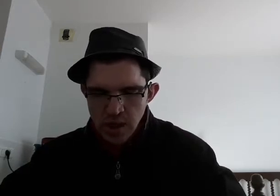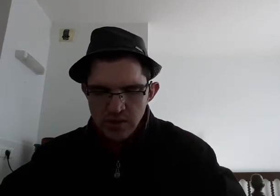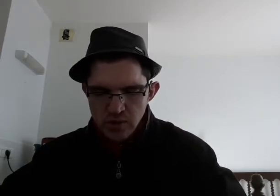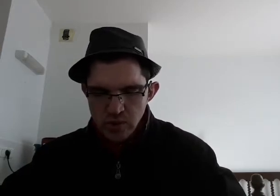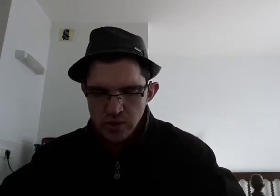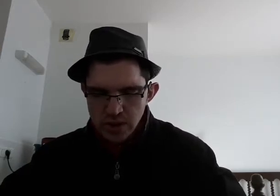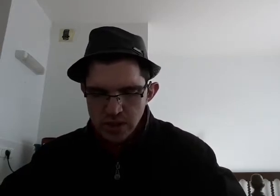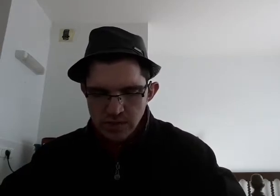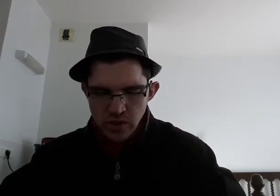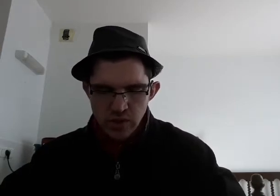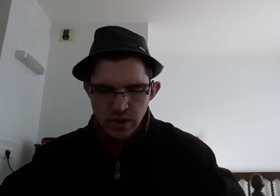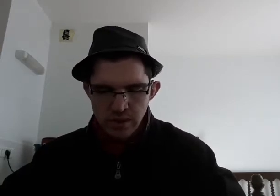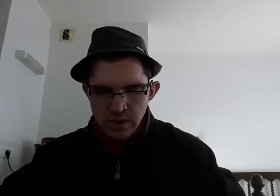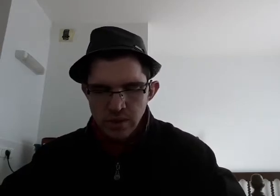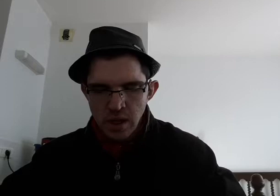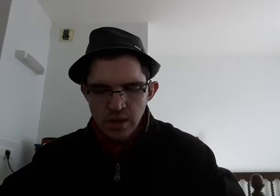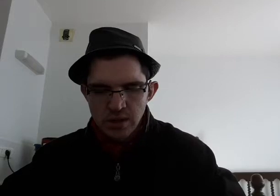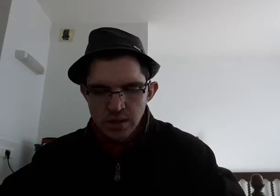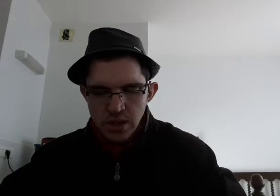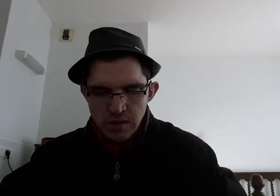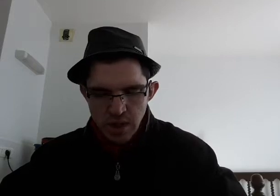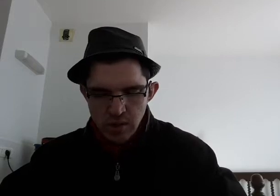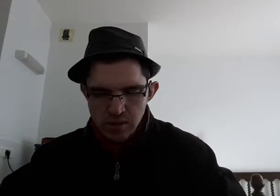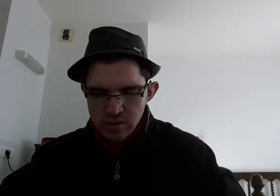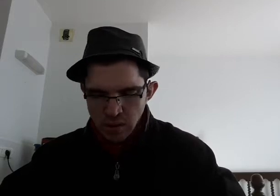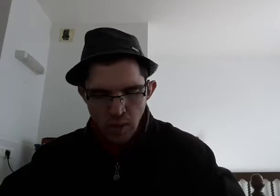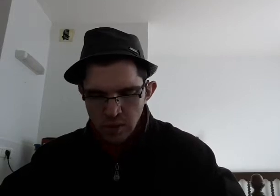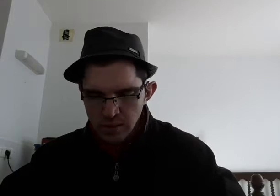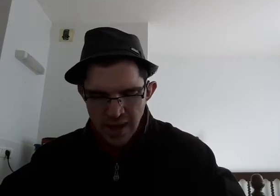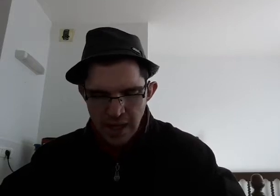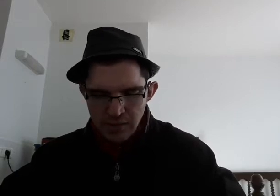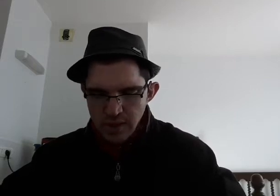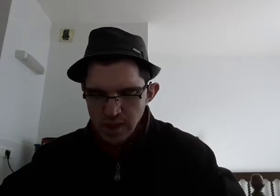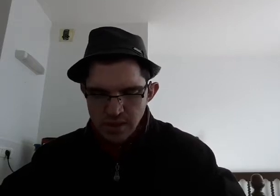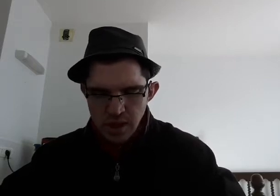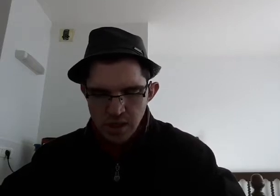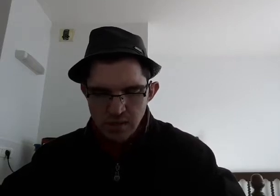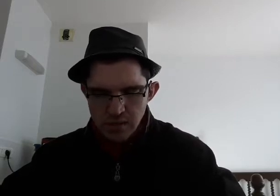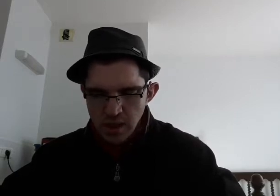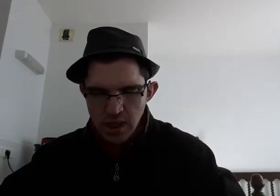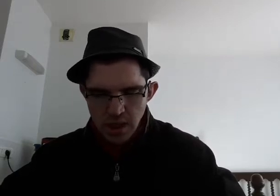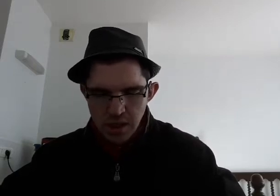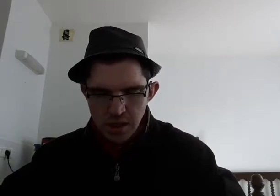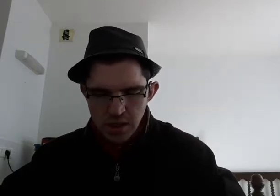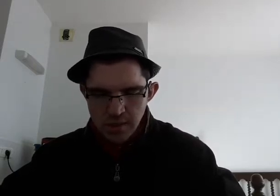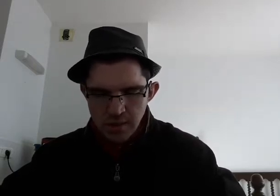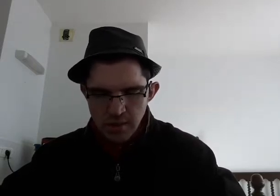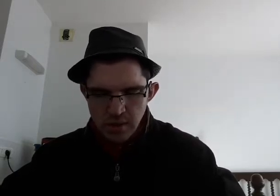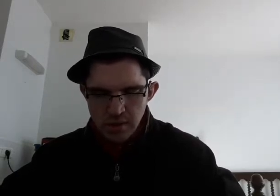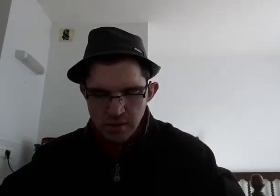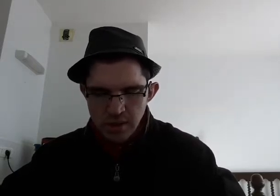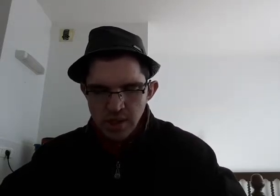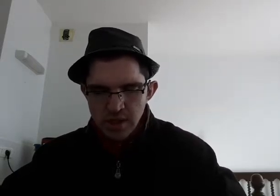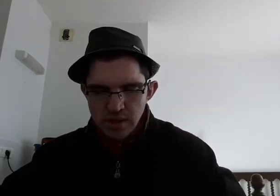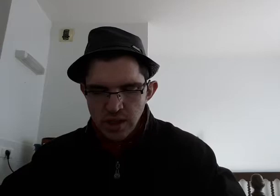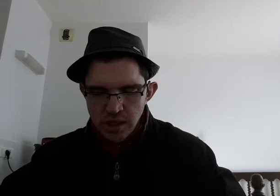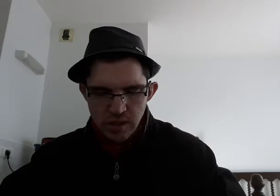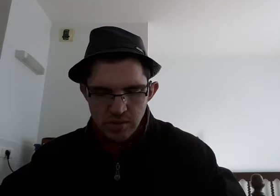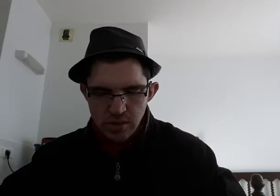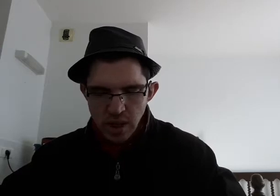je lutte et je me débat. Mais le son de ma voix s'étouffe dans les rires autres, je crie de douleur,